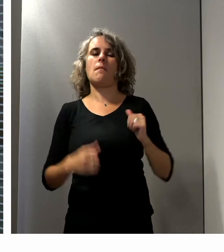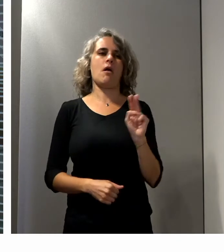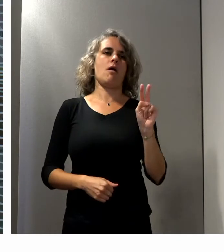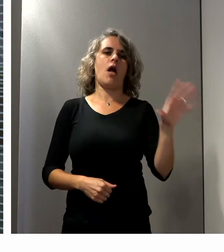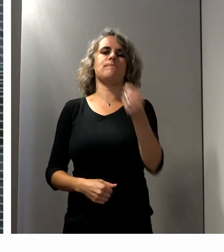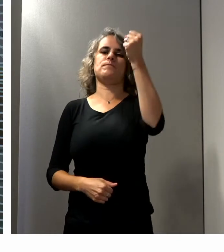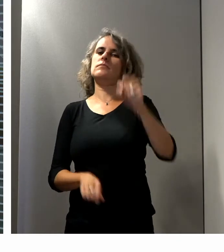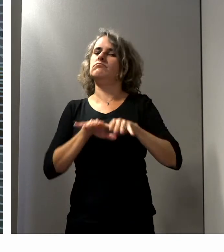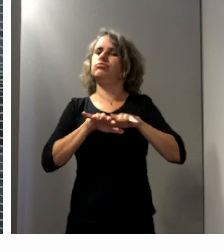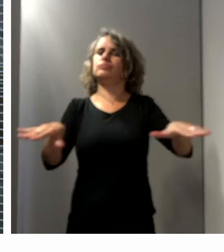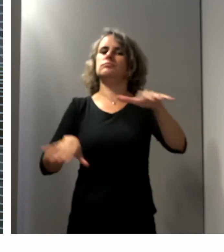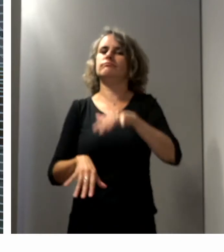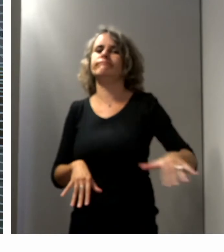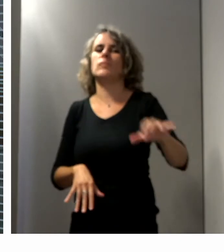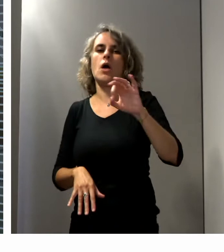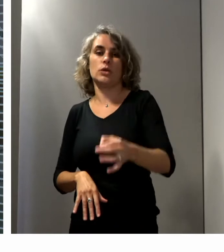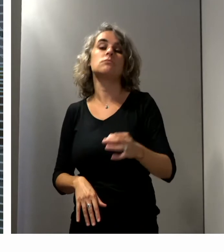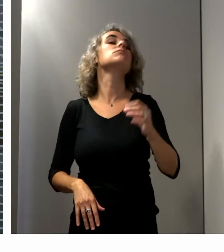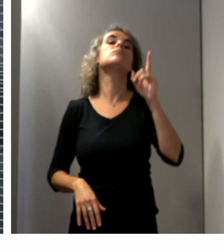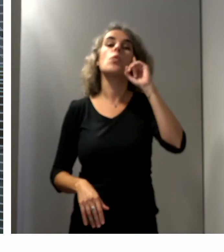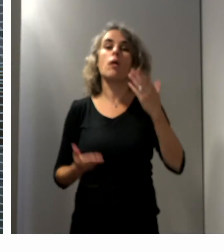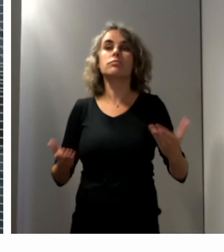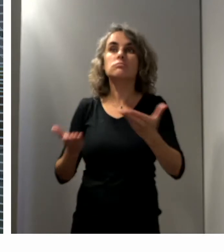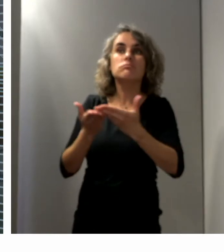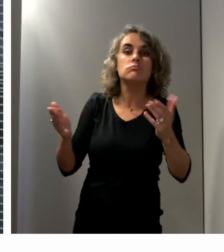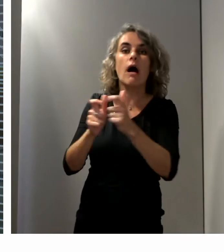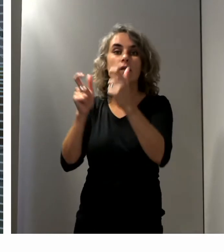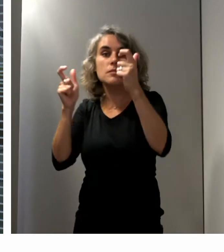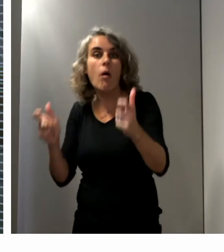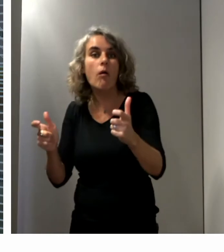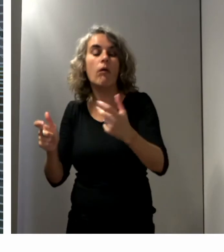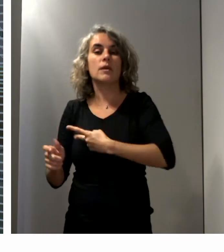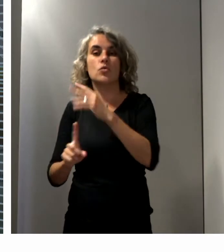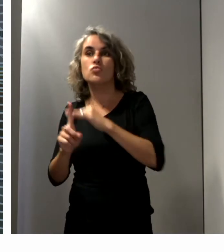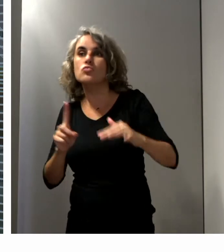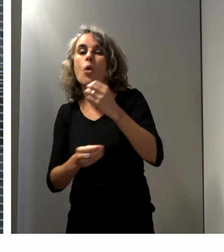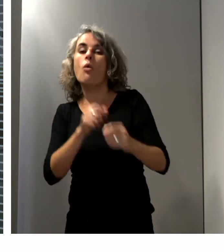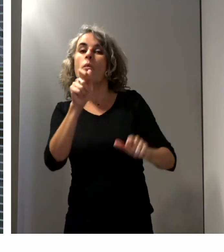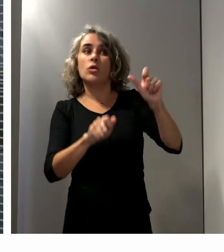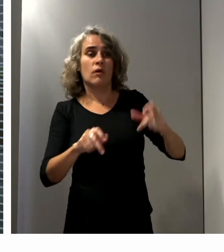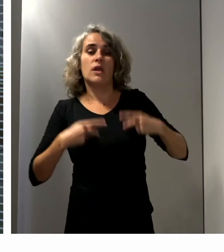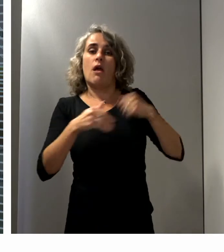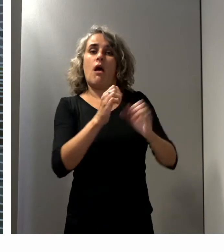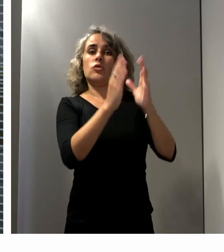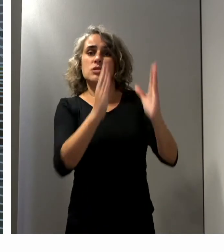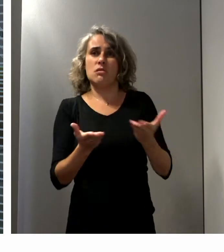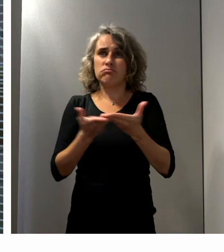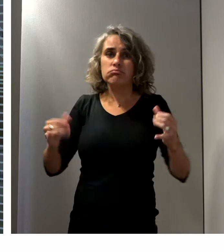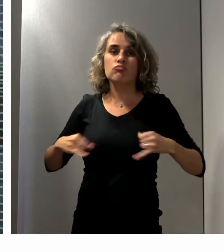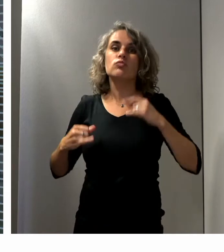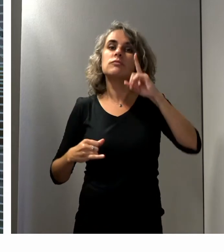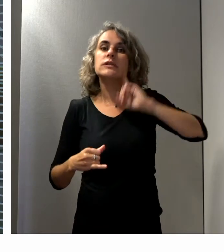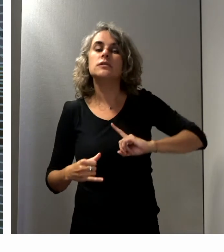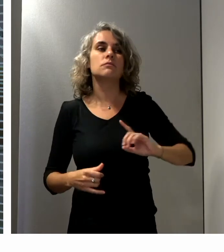qu'on puisse également, qu'on soit en établissement ou que l'on soit à domicile, que toutes les jeunes filles et les femmes puissent